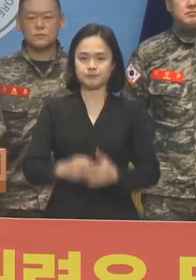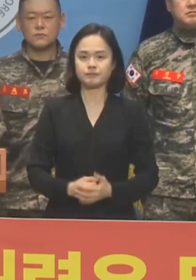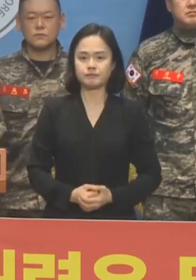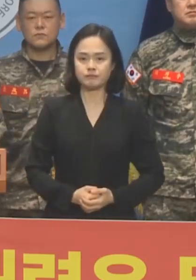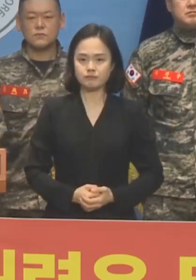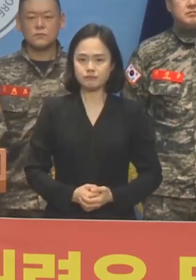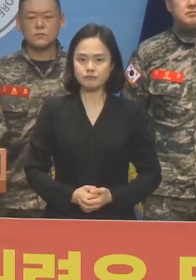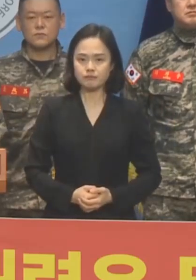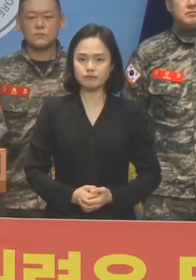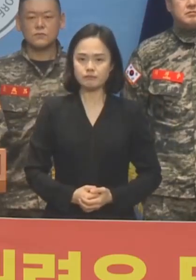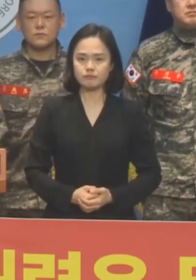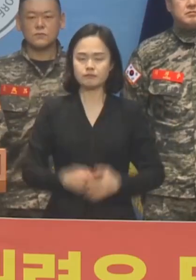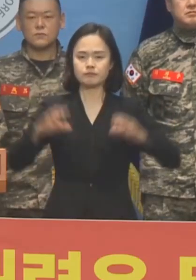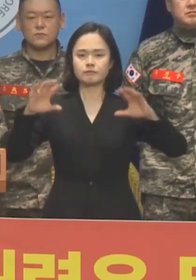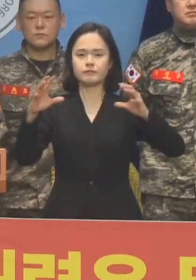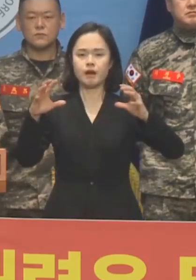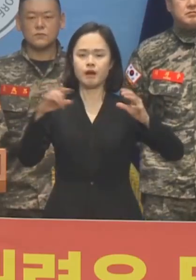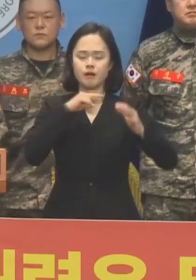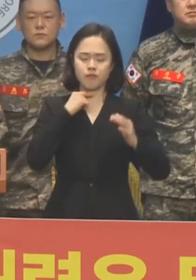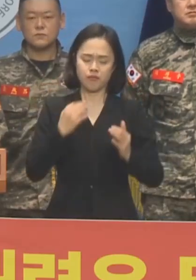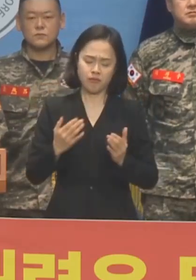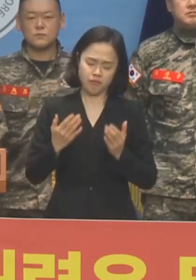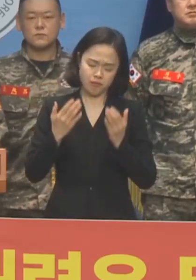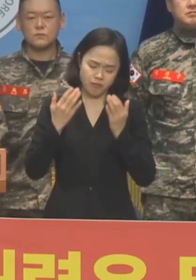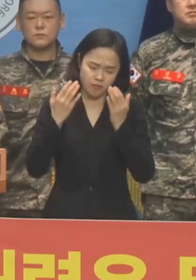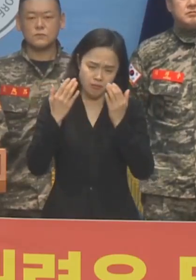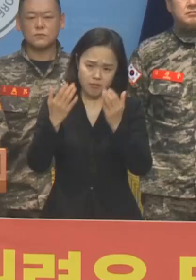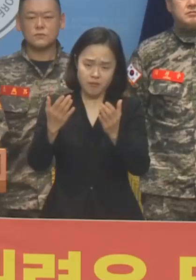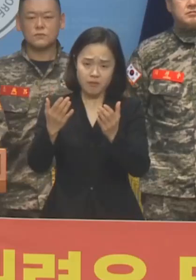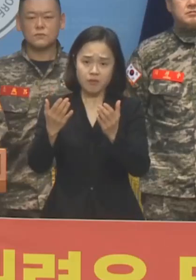국가에 헌신한 군인은 항명수괴가 되었고